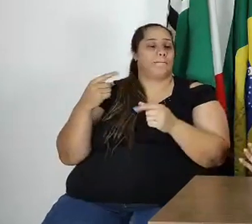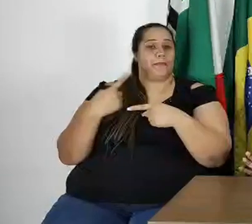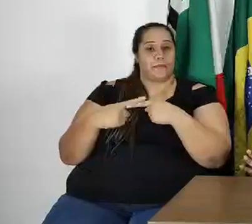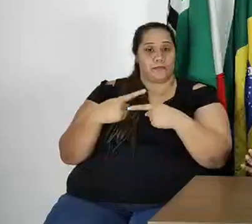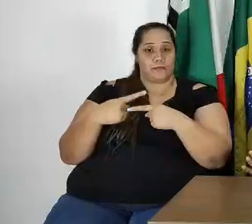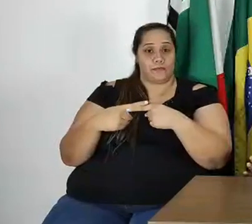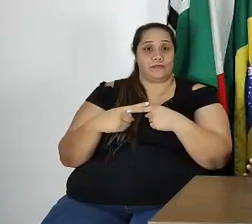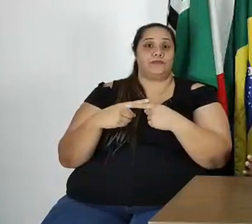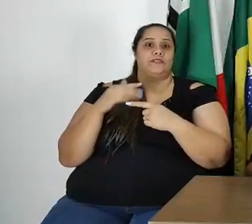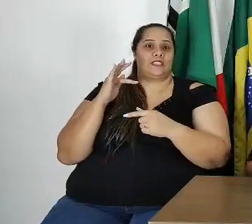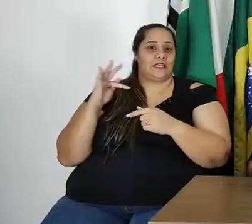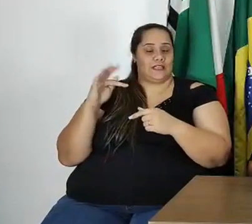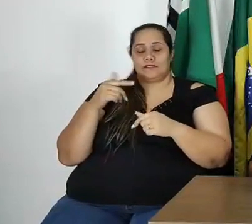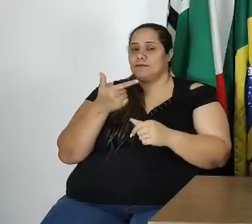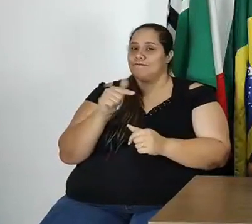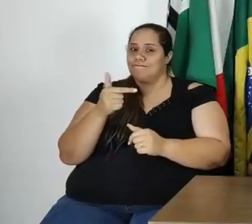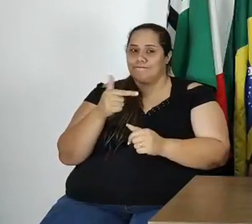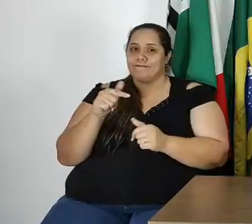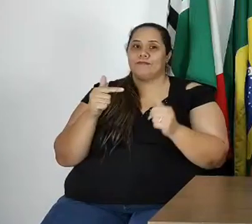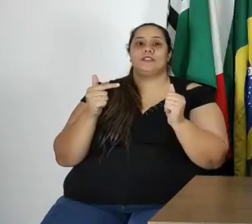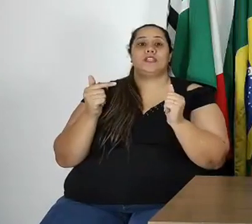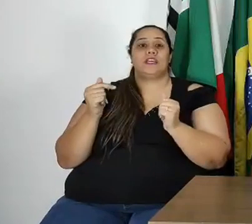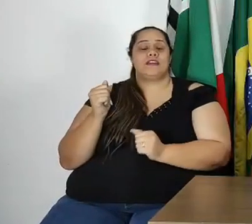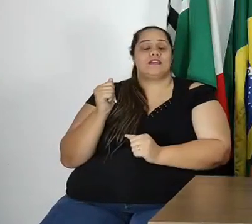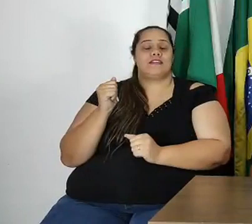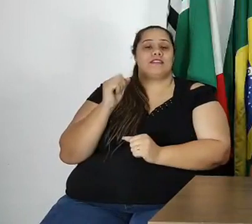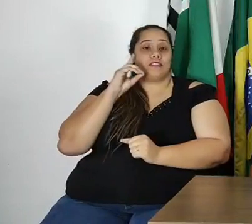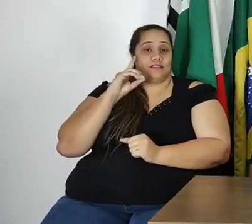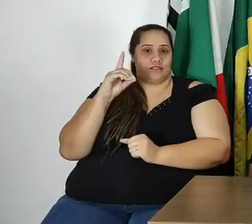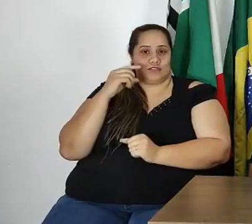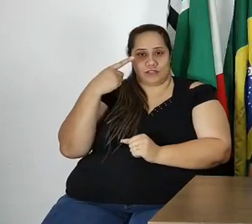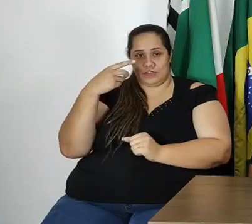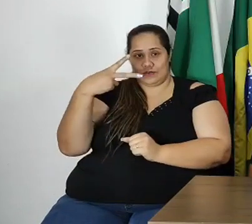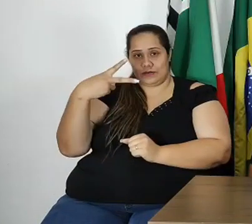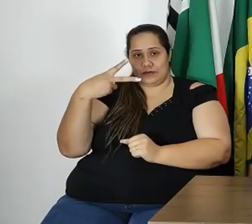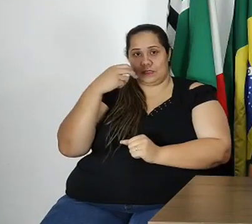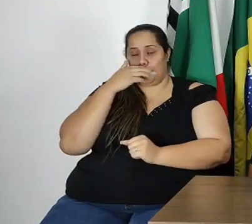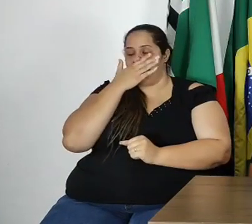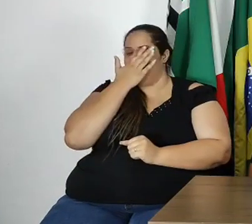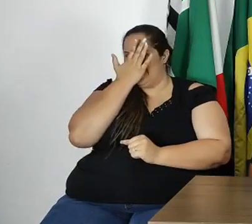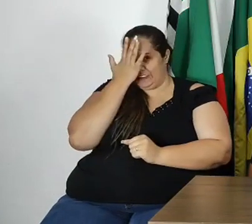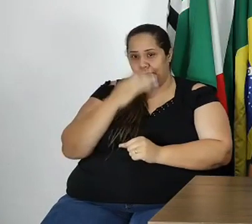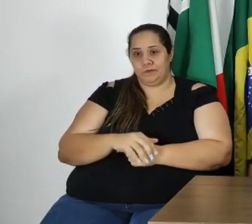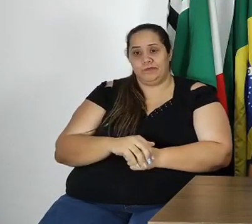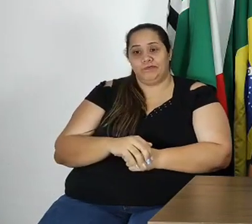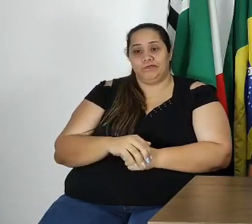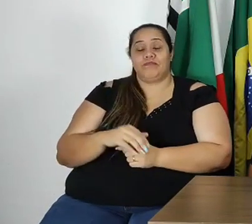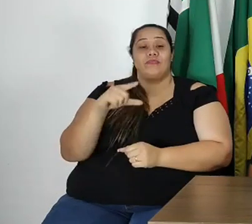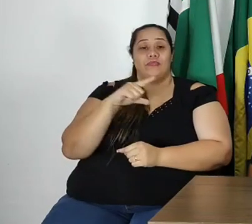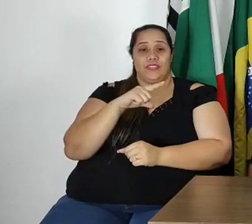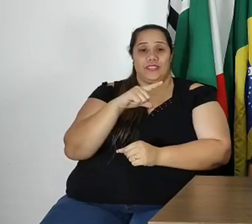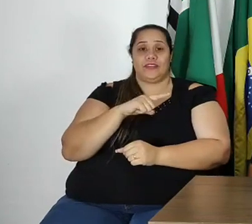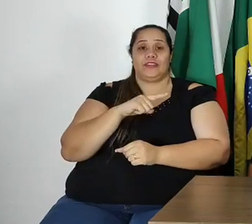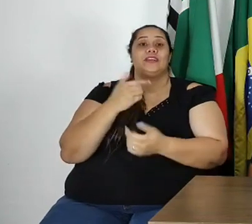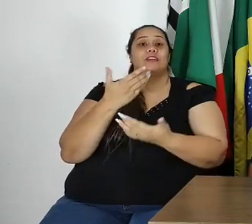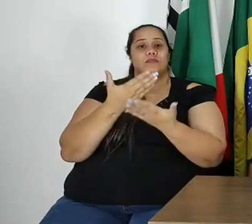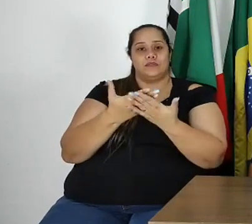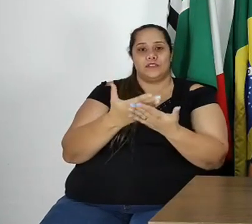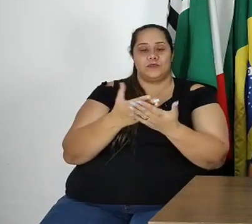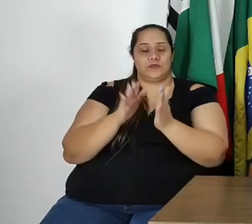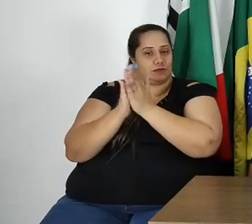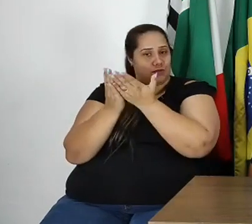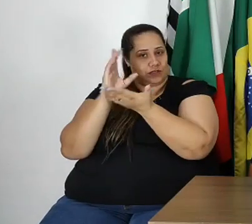não vai ter, tá? Eles vão ter outros eventos na quadra. Temos classe de doutrinas aos